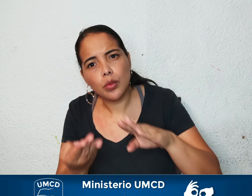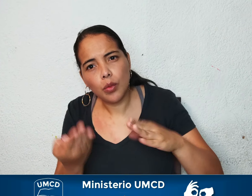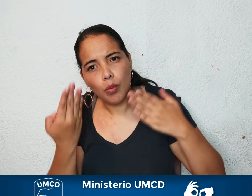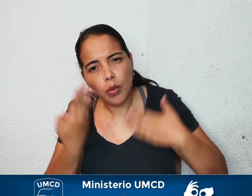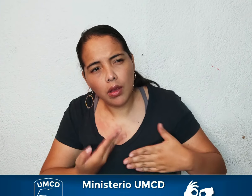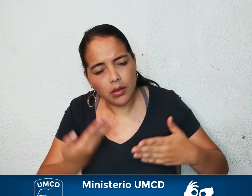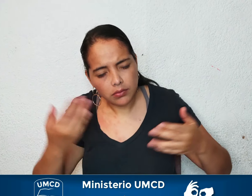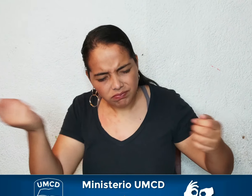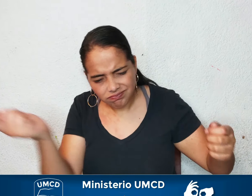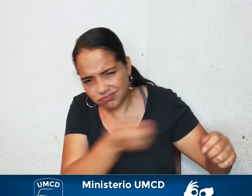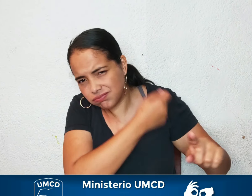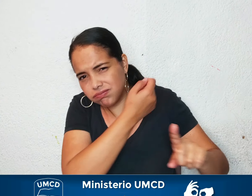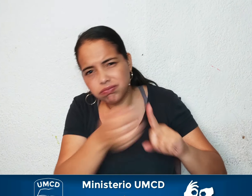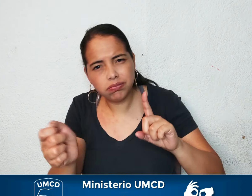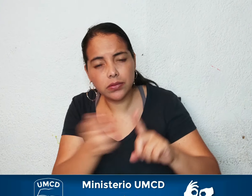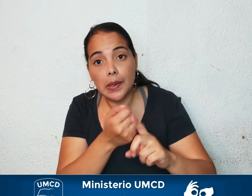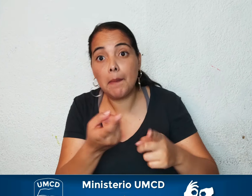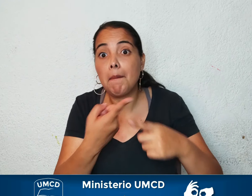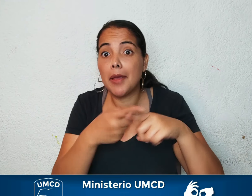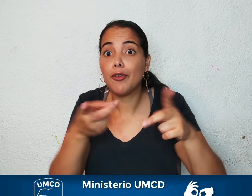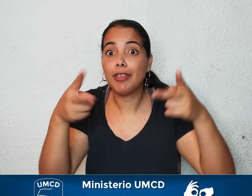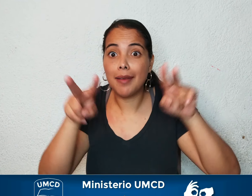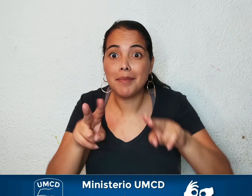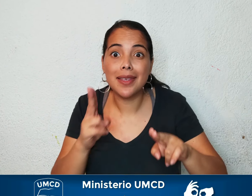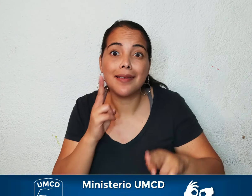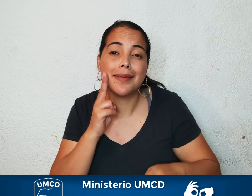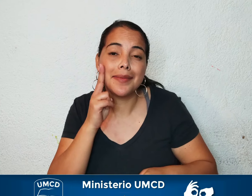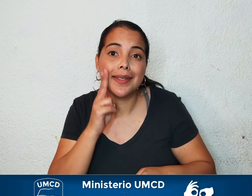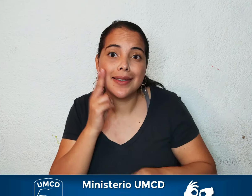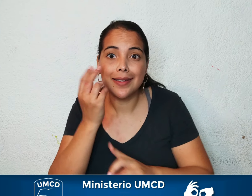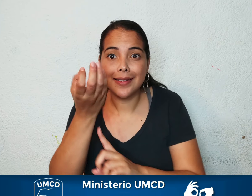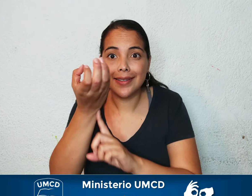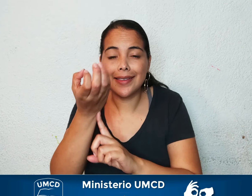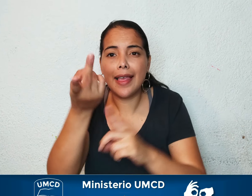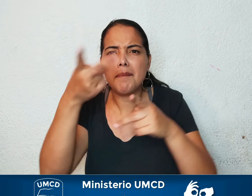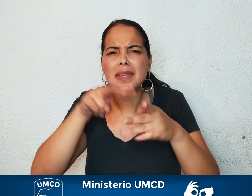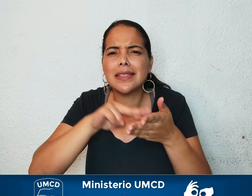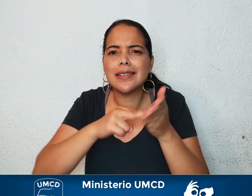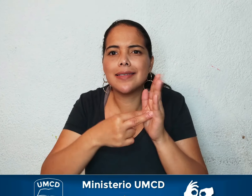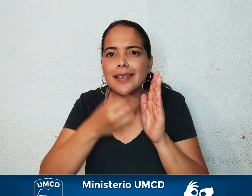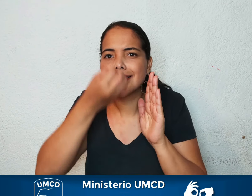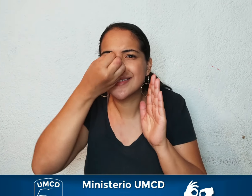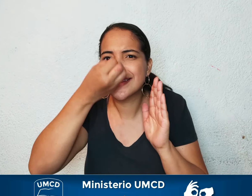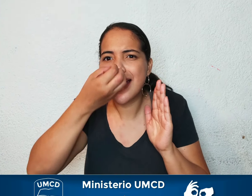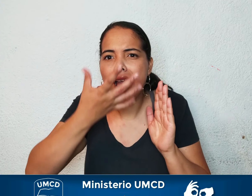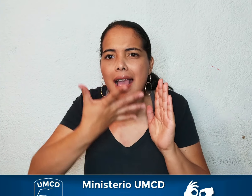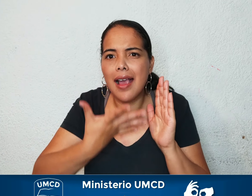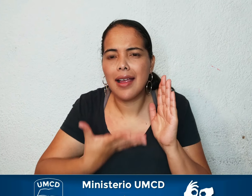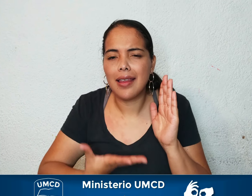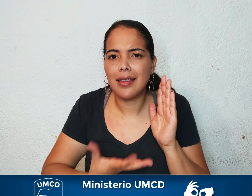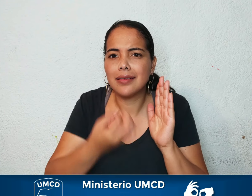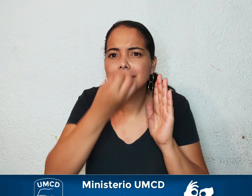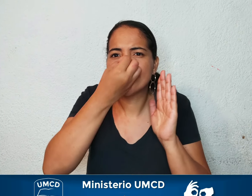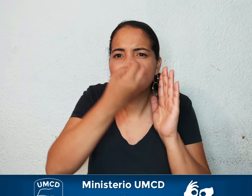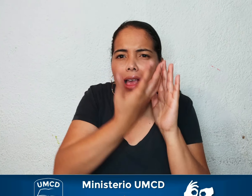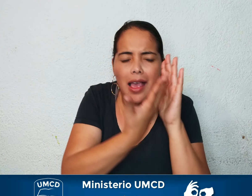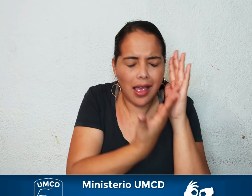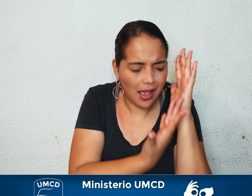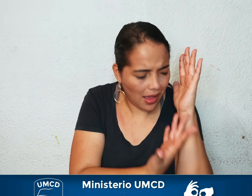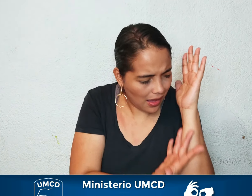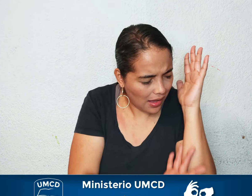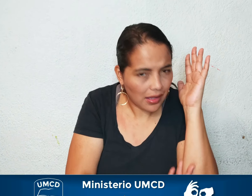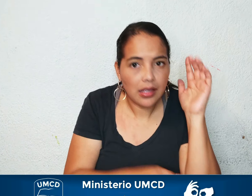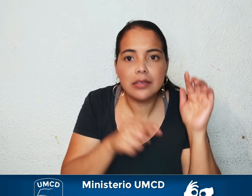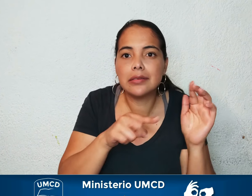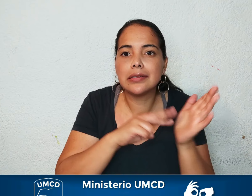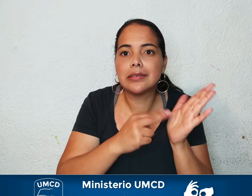nuestra salvación. Pero también en ese instante dice que toma la sangre y dice: tomad y